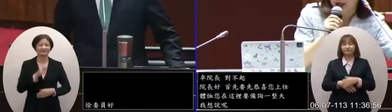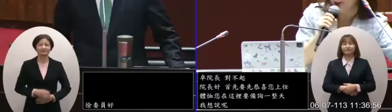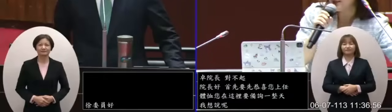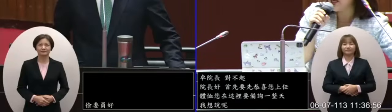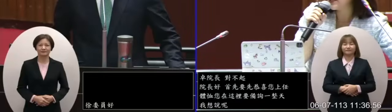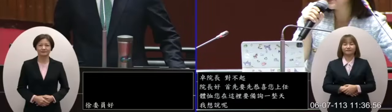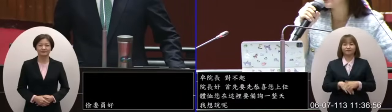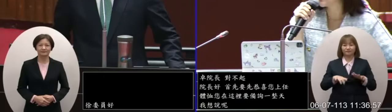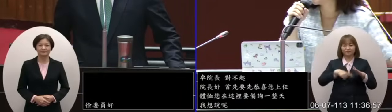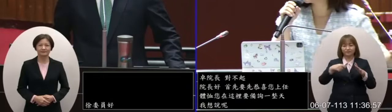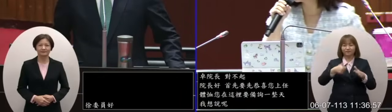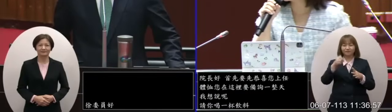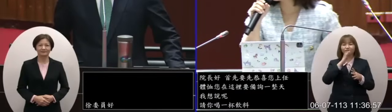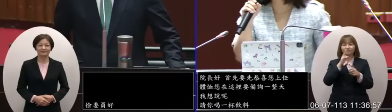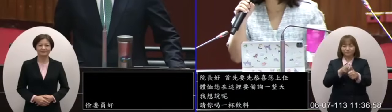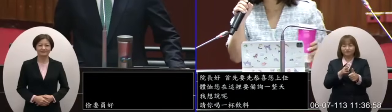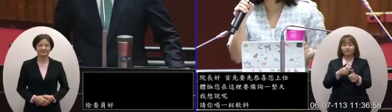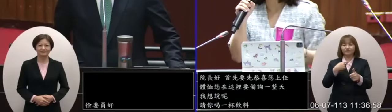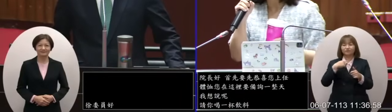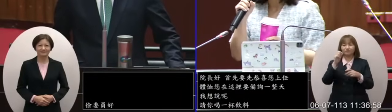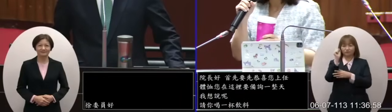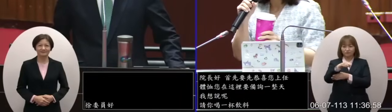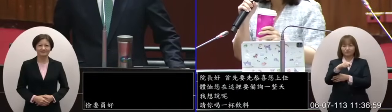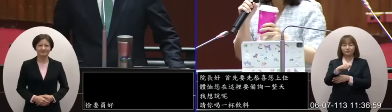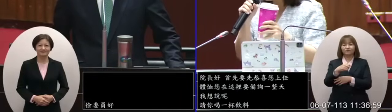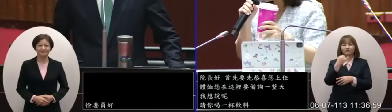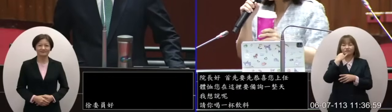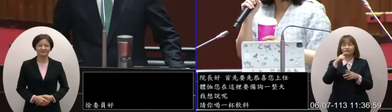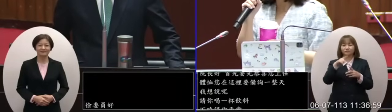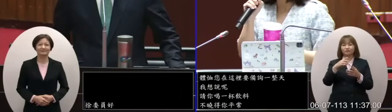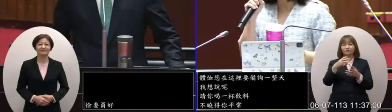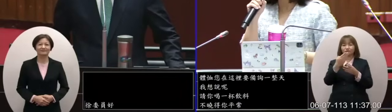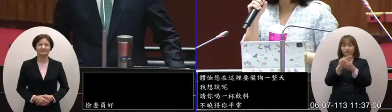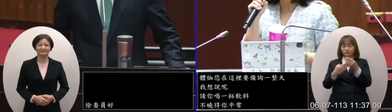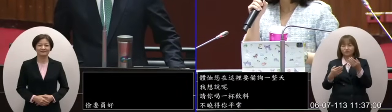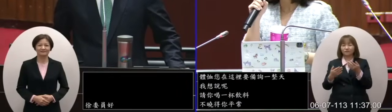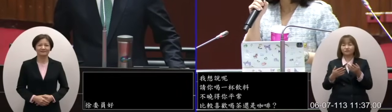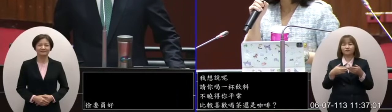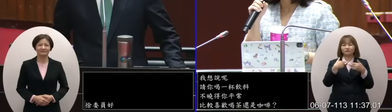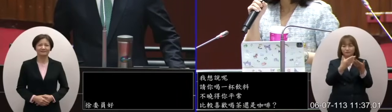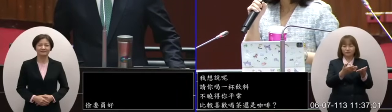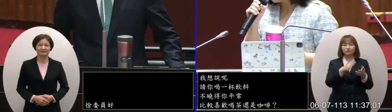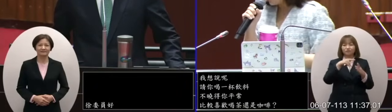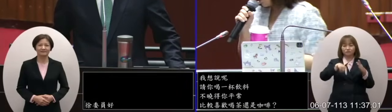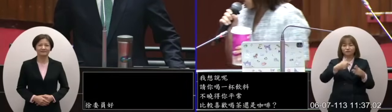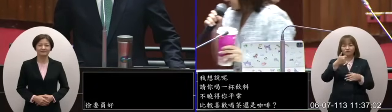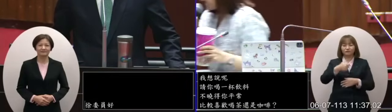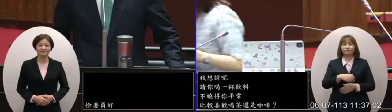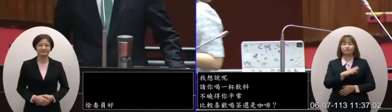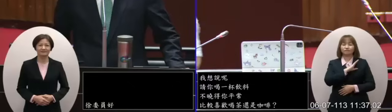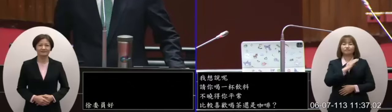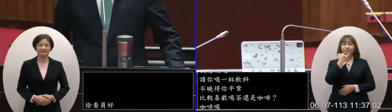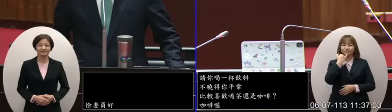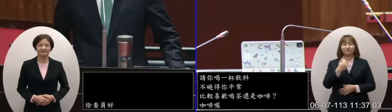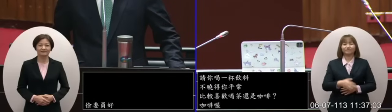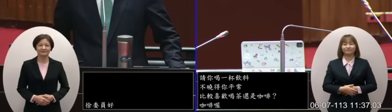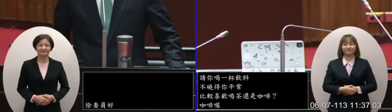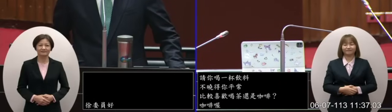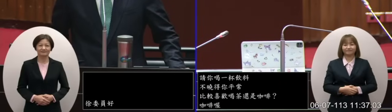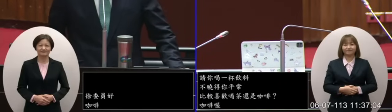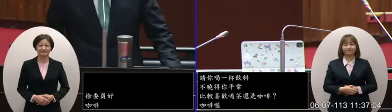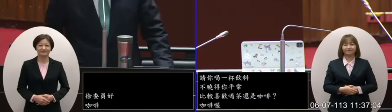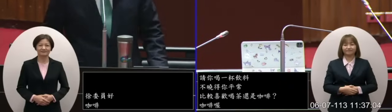那院长才是，请您才是，我同意把一杯茶可以拿给我们院长。 当然可以啊。 好，谢谢